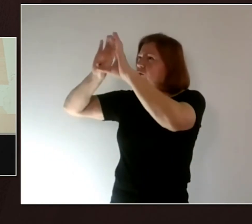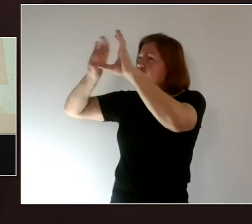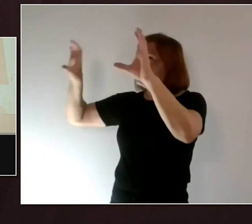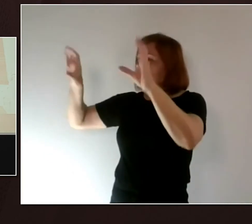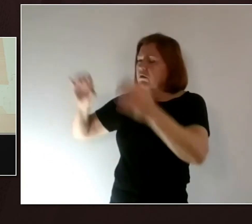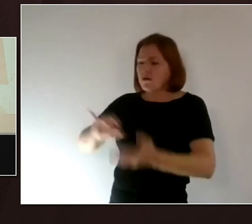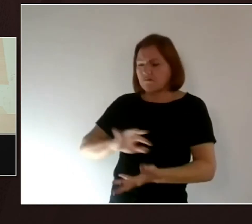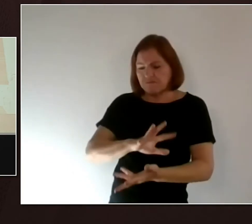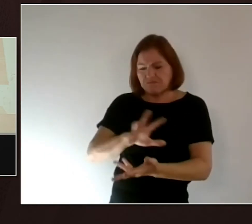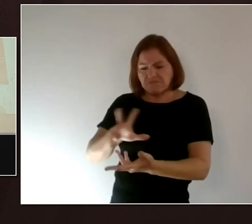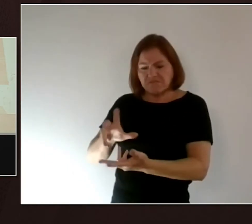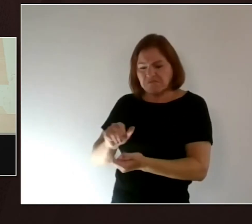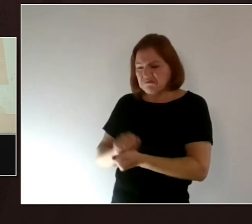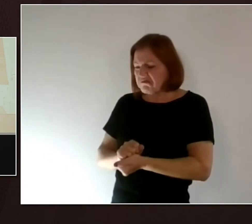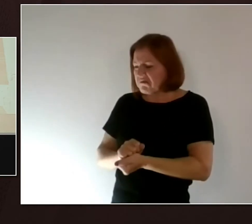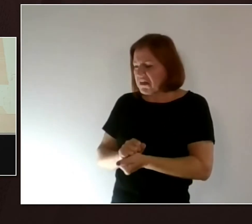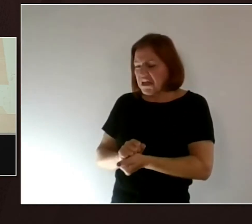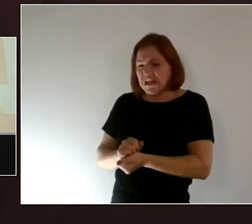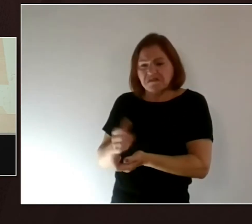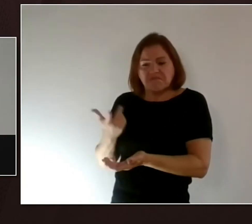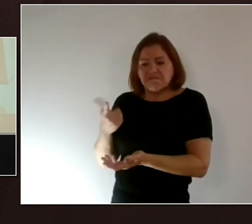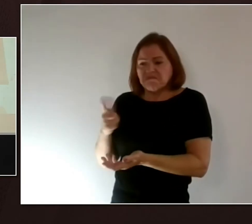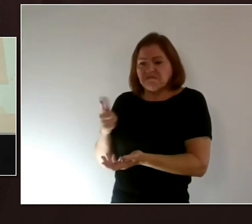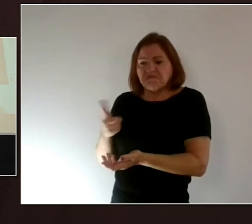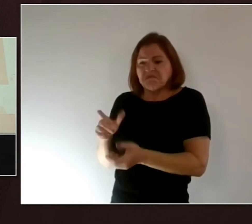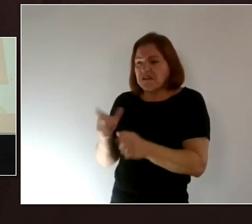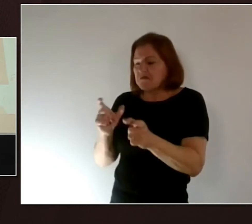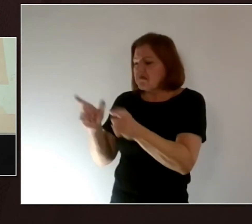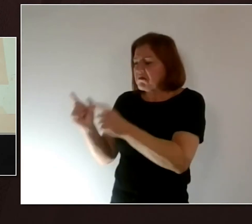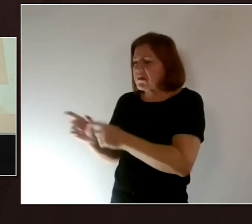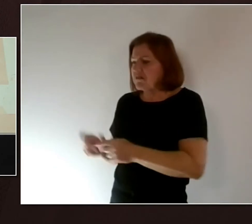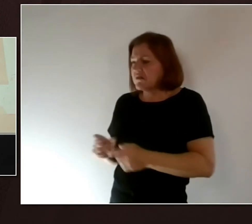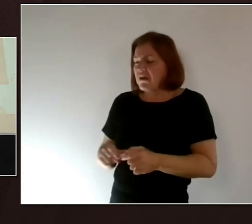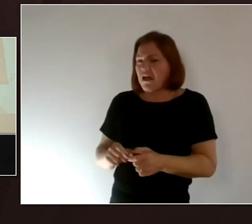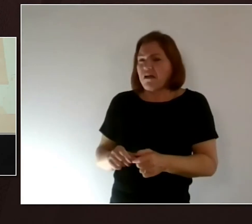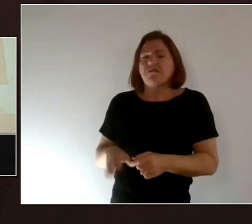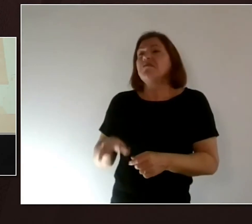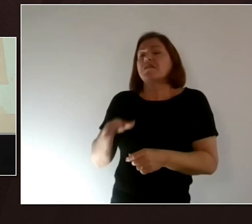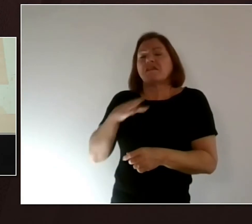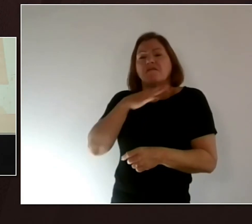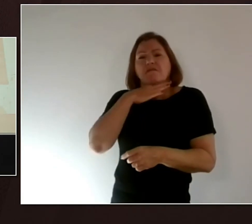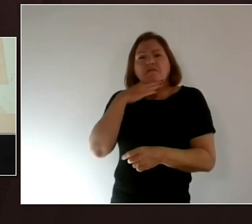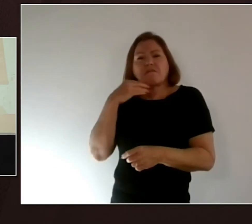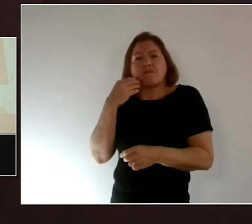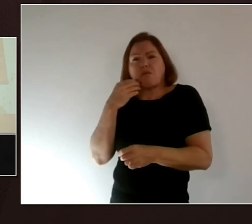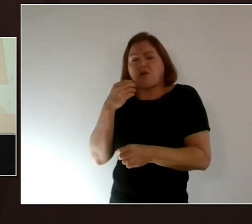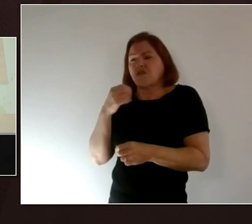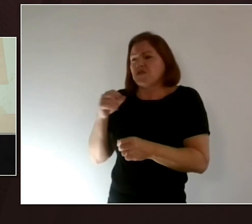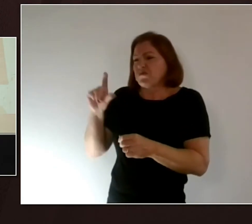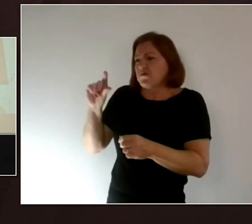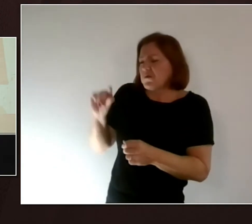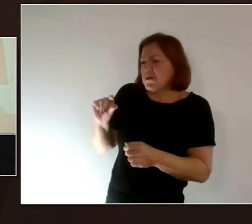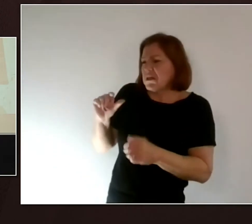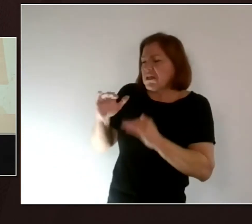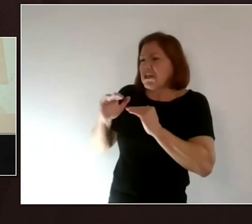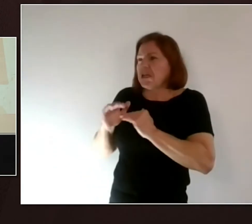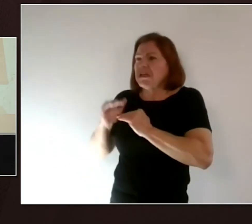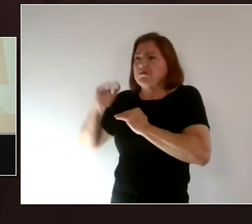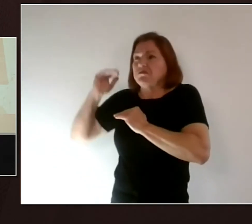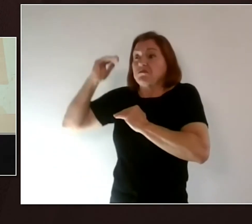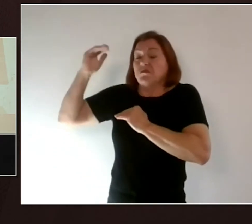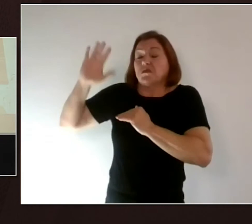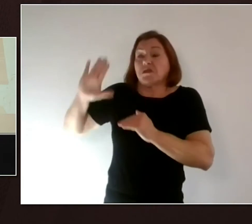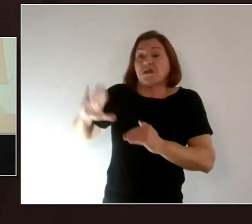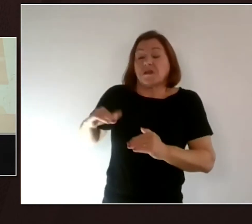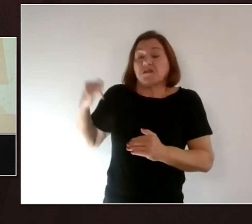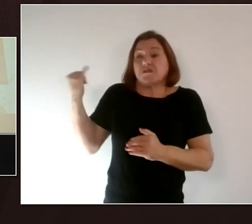deles. Vi também os mortos, os grandes, os pequenos, postos em pé diante do trono. Então se abriram livros, ainda outro